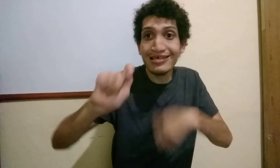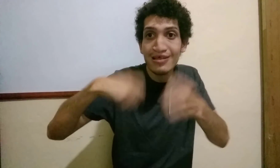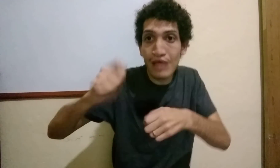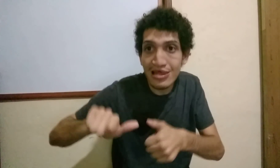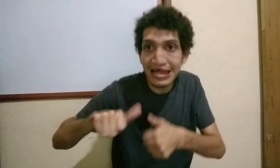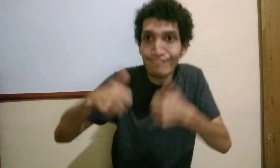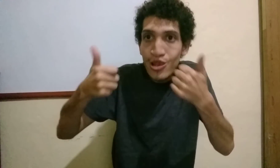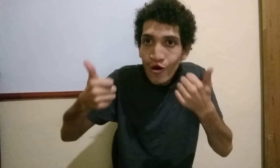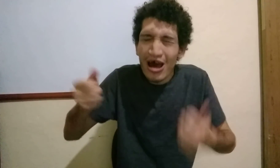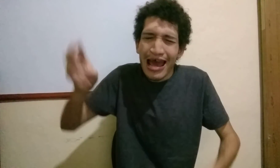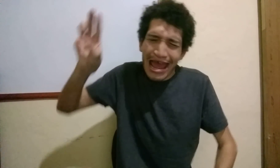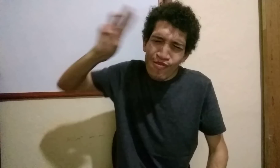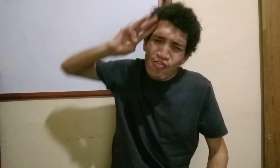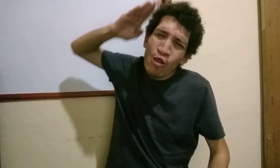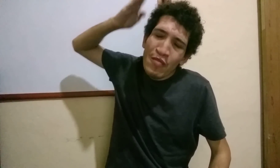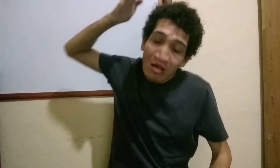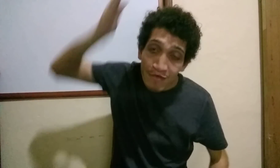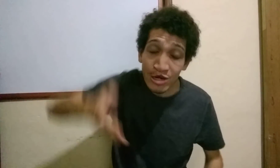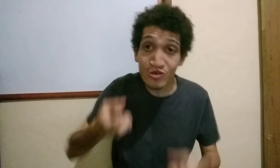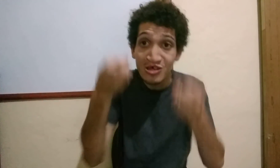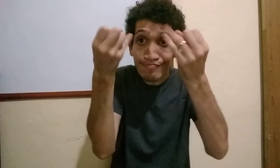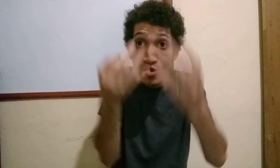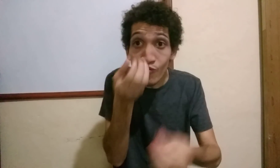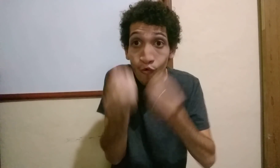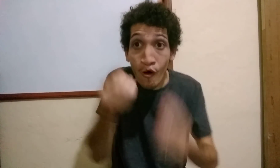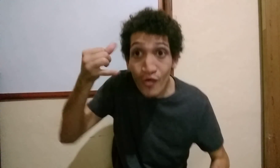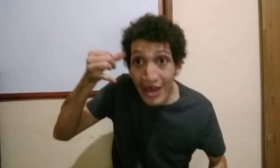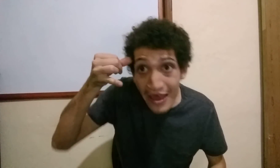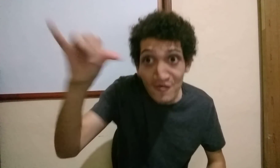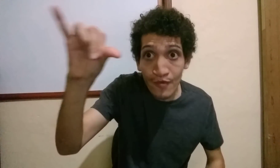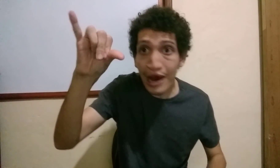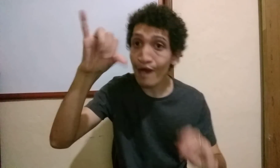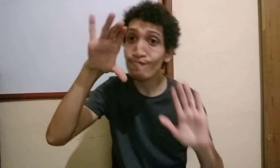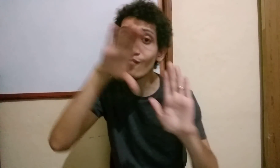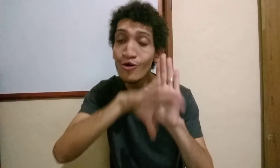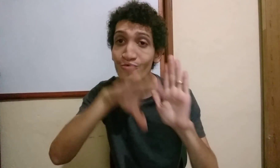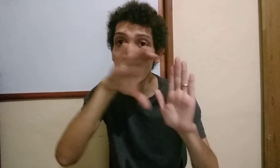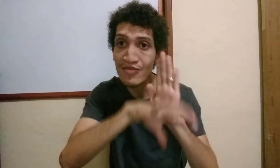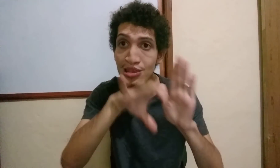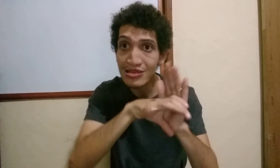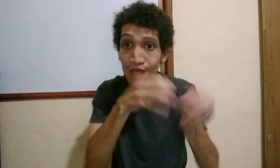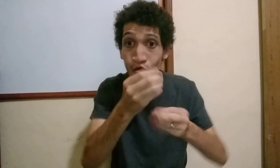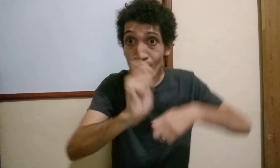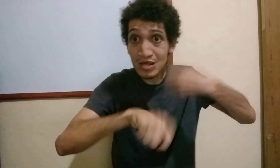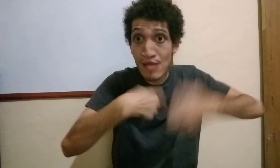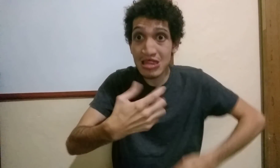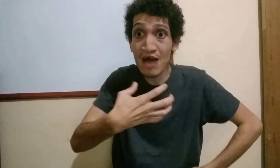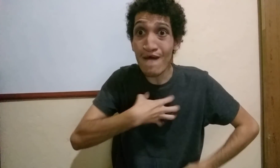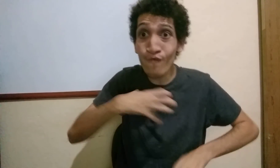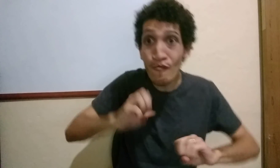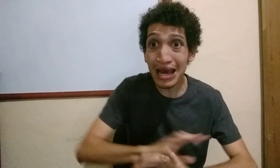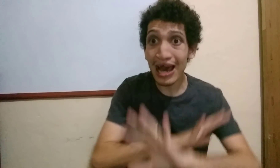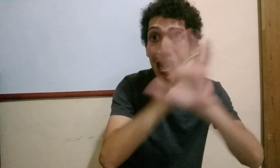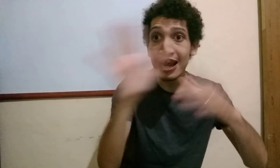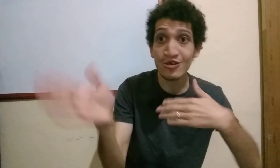sinalizar melhor! É toda terça-feira que eu explico como evitar português sinalizado Como sinalizar da forma clara que